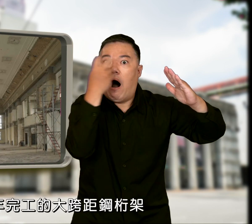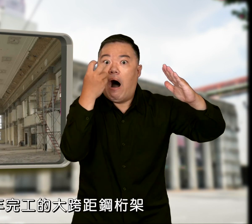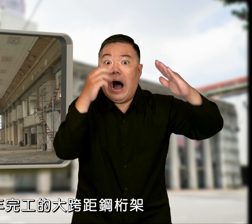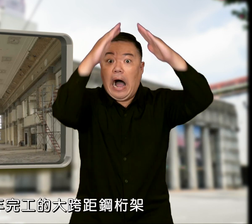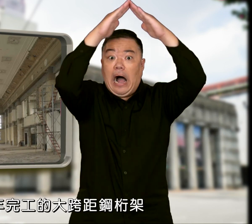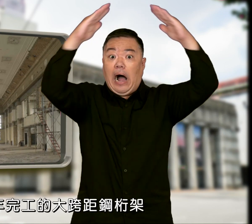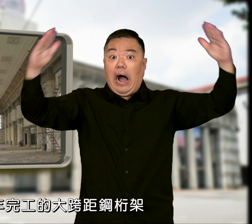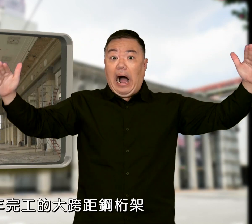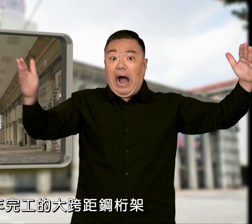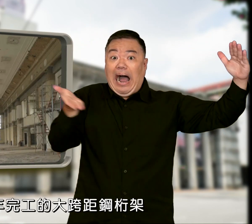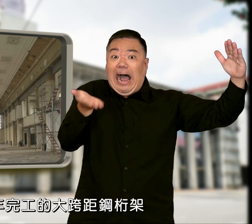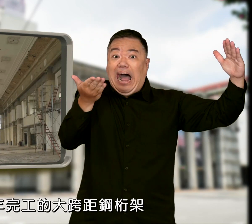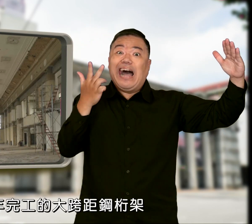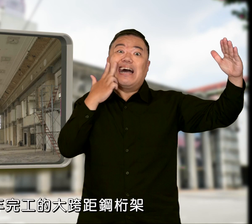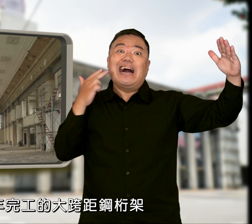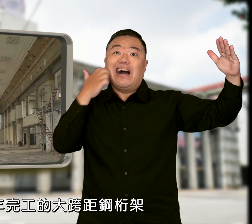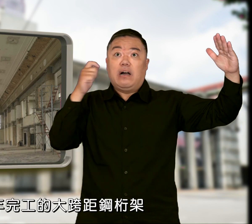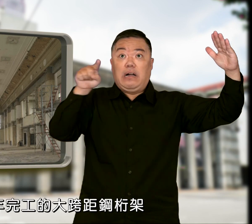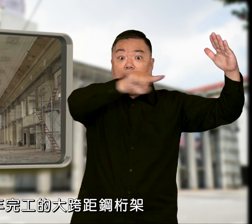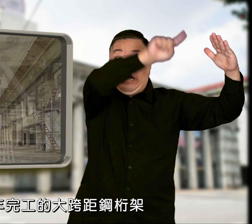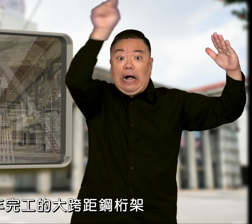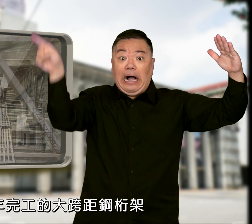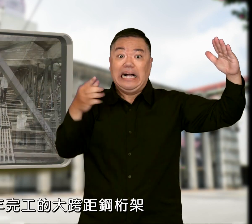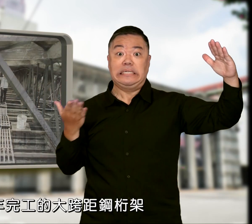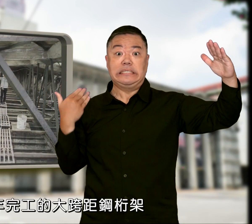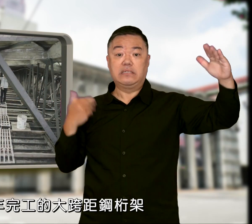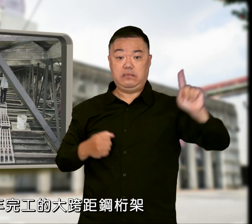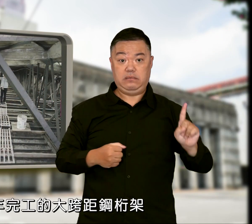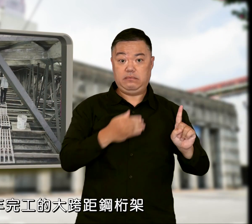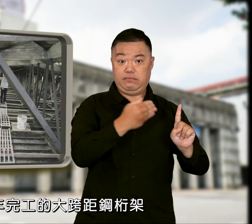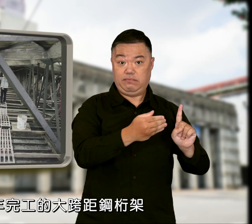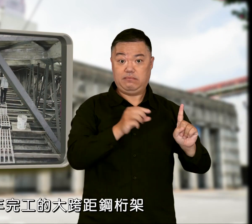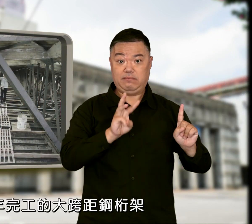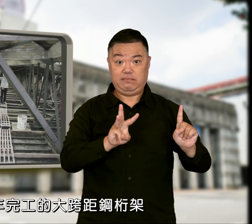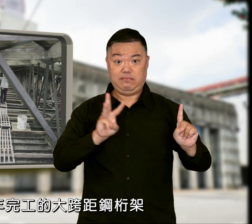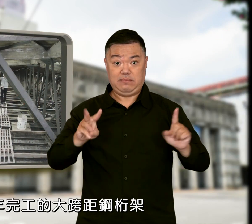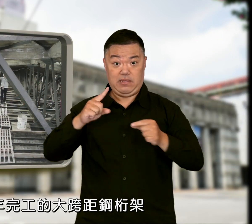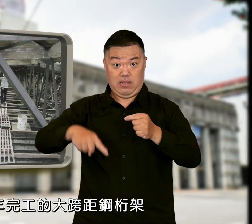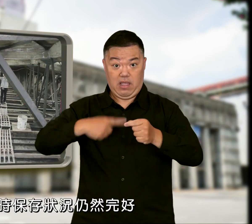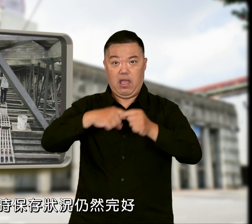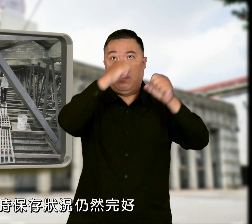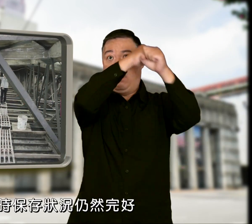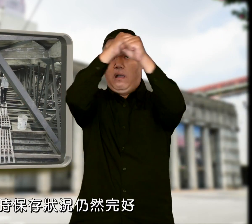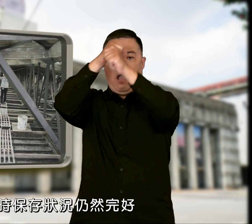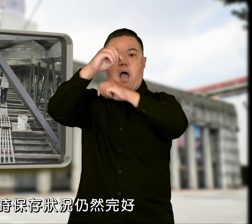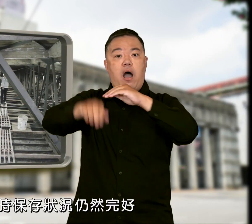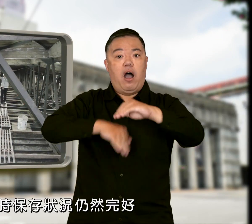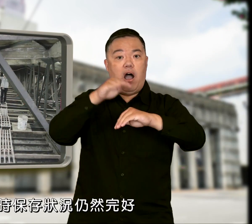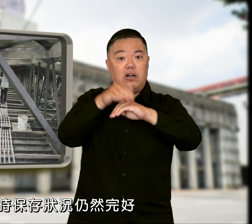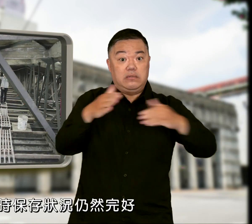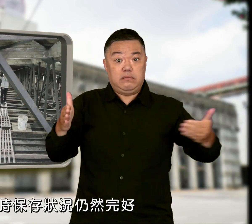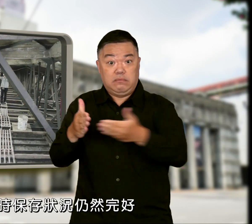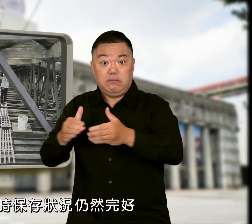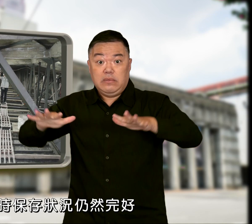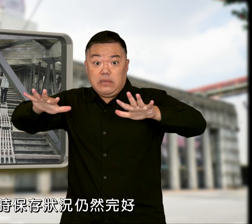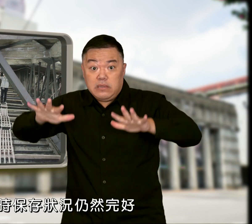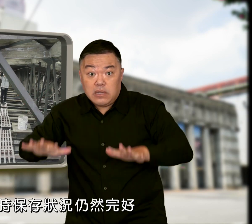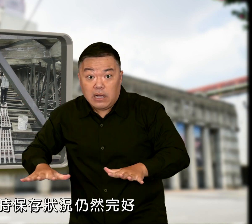1933年完工的大跨距钢行架，在当时保存状况仍然完